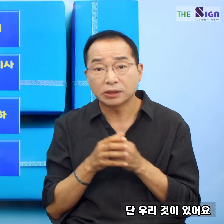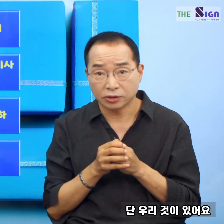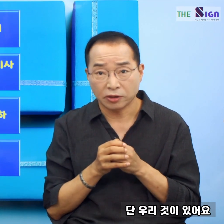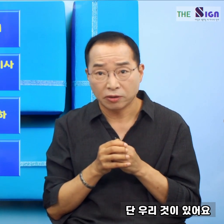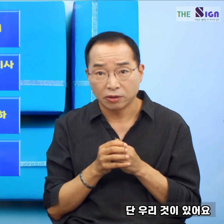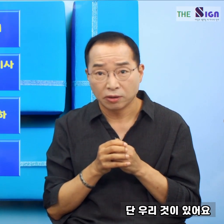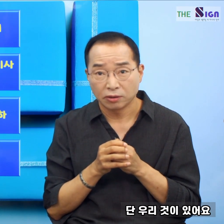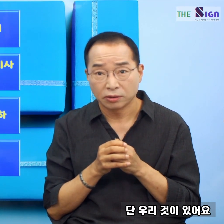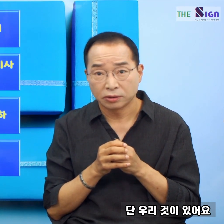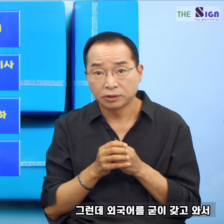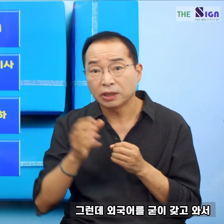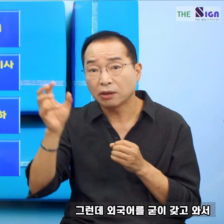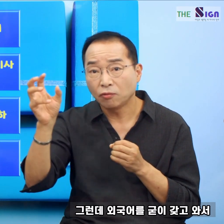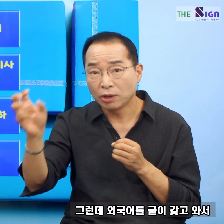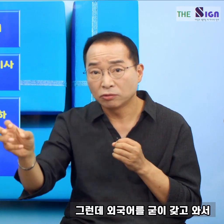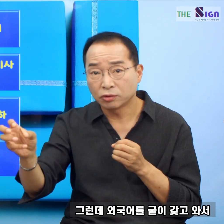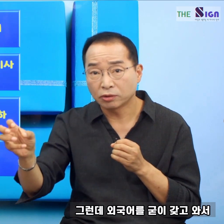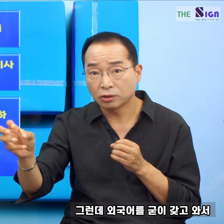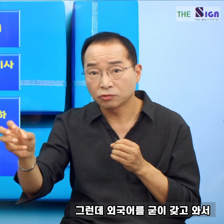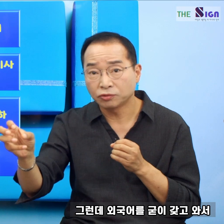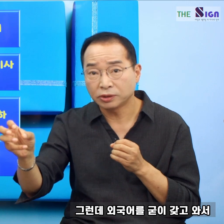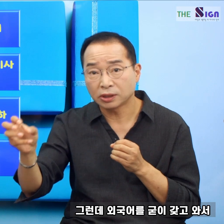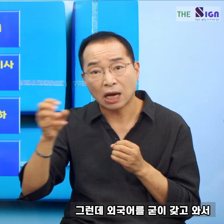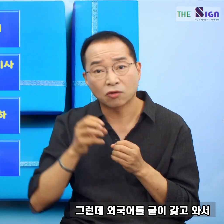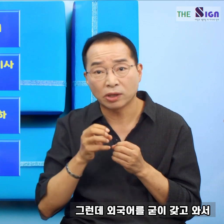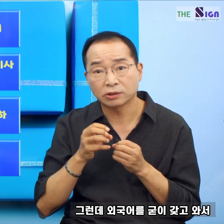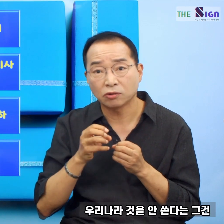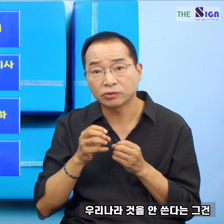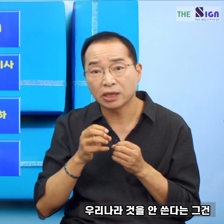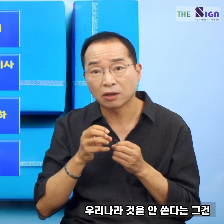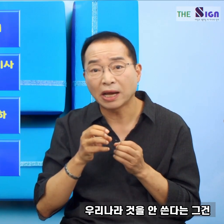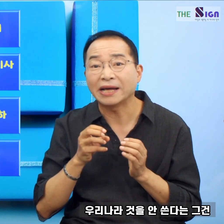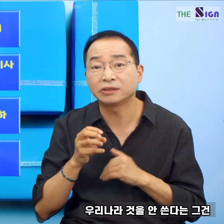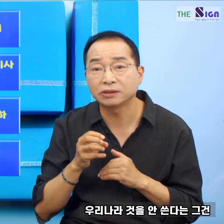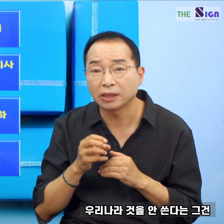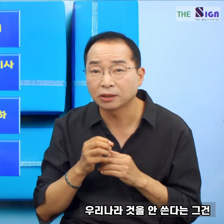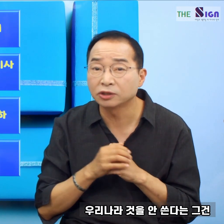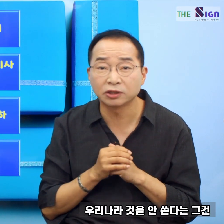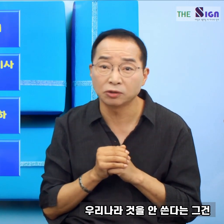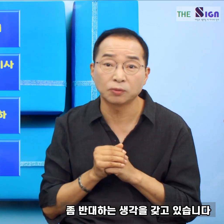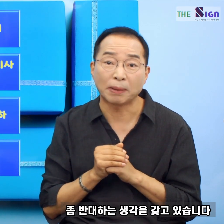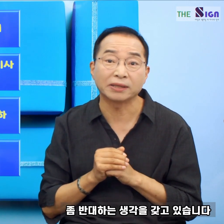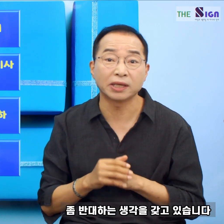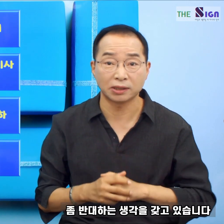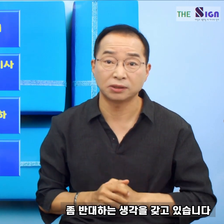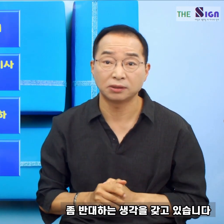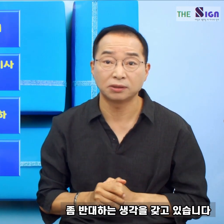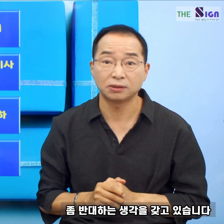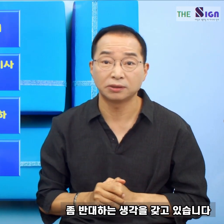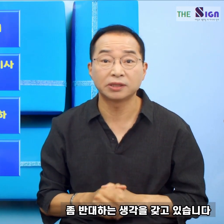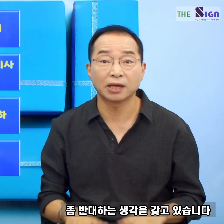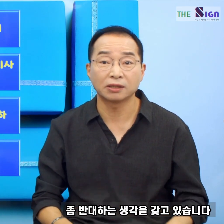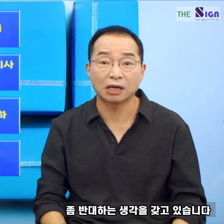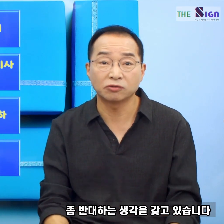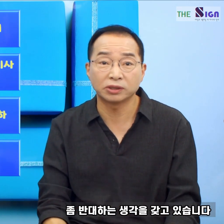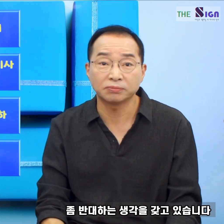있어요. 근데 외국 거를 굳이 갖고 와서 우리나라 걸 안 쓴다는, 그건 좀 반대하는 생각을 갖고 있습니다.